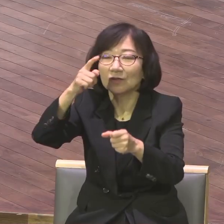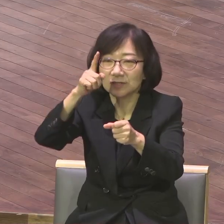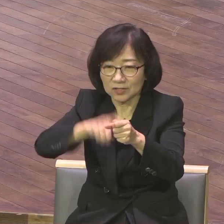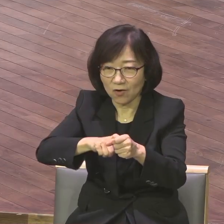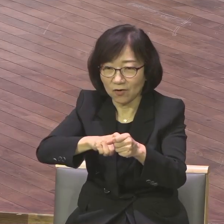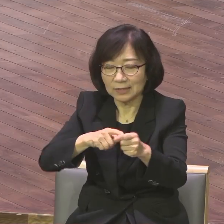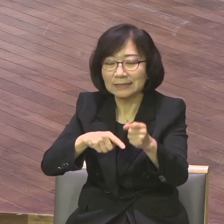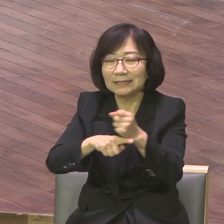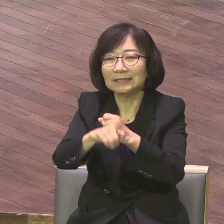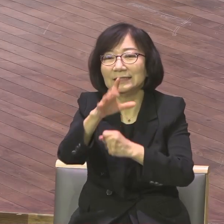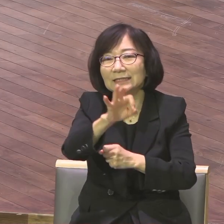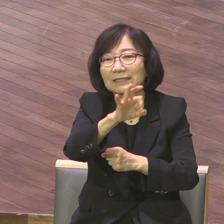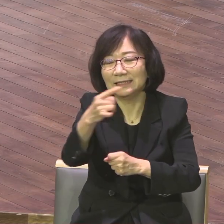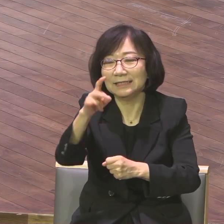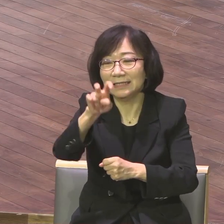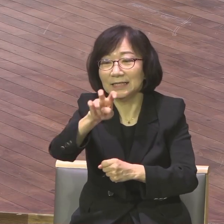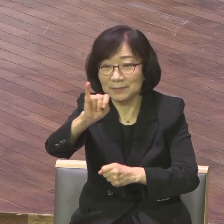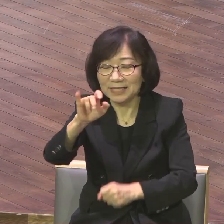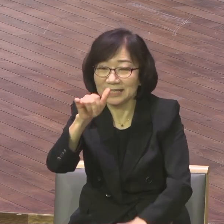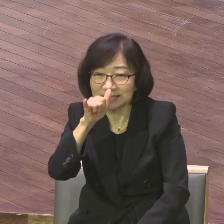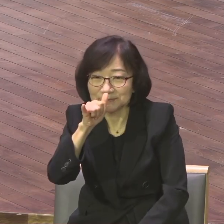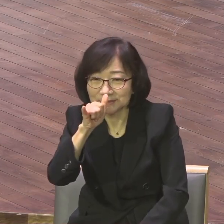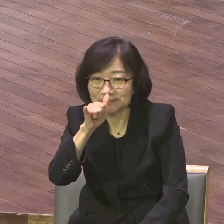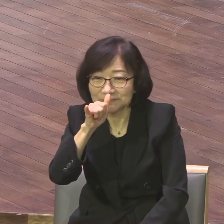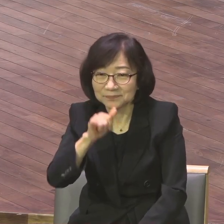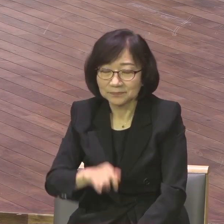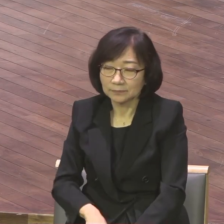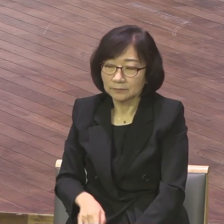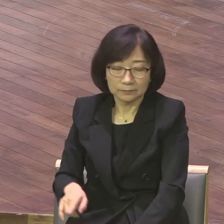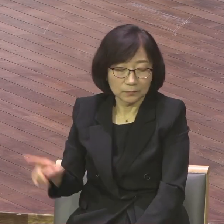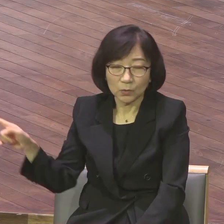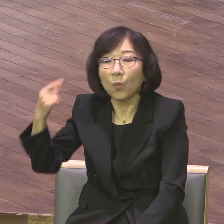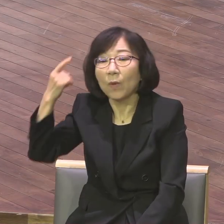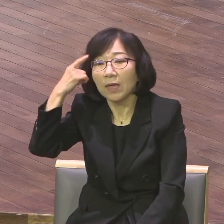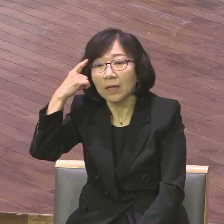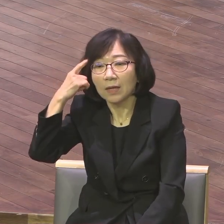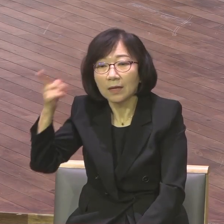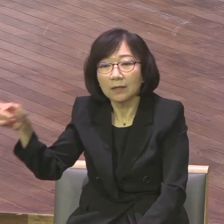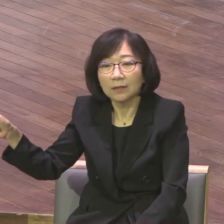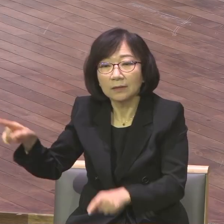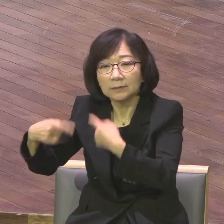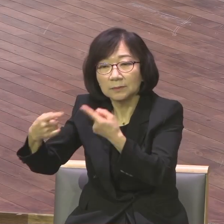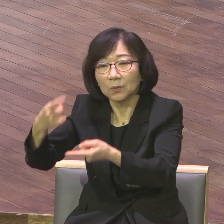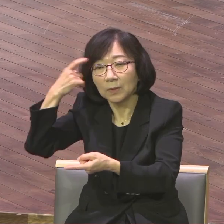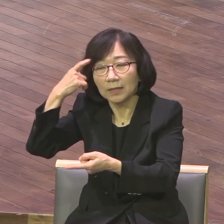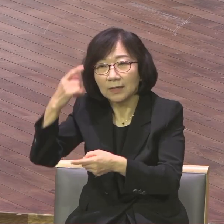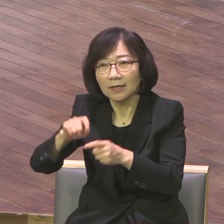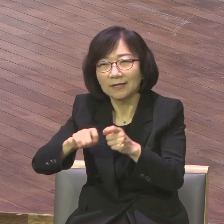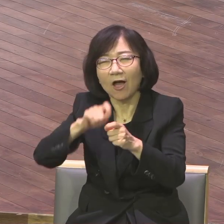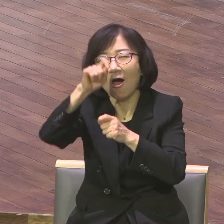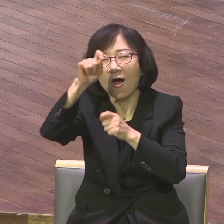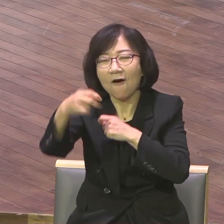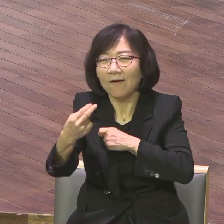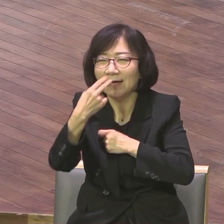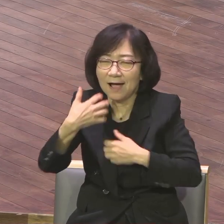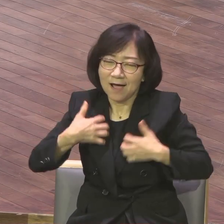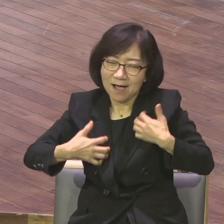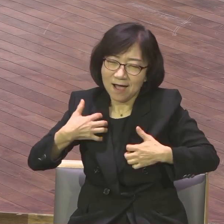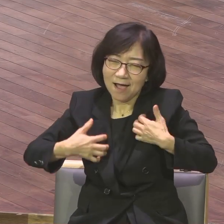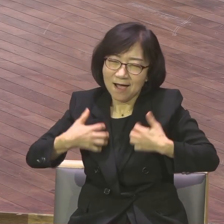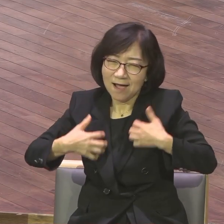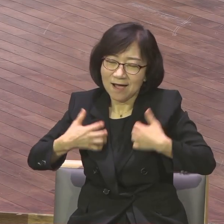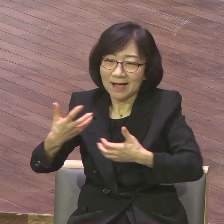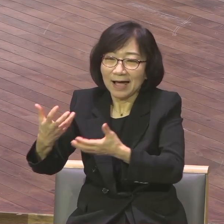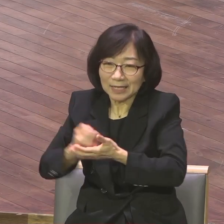있어요. 예수 그리스도로 하나 되어서 영생의 축복과 이 기쁨을 누리면서 그 축복을